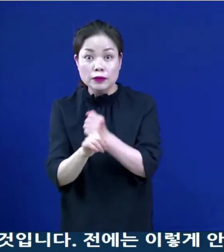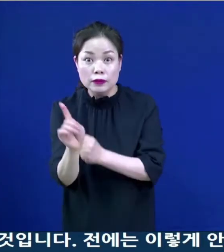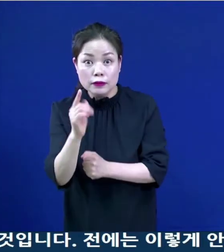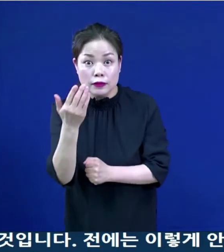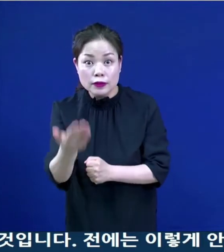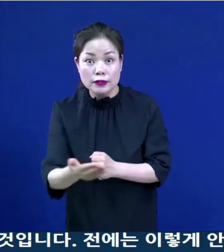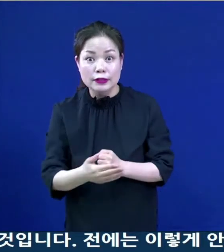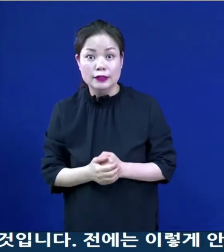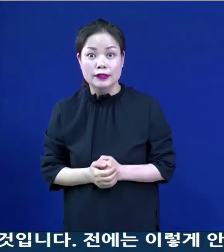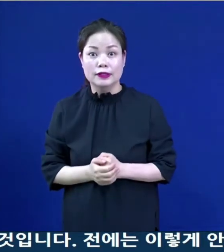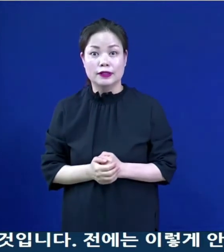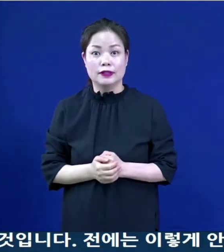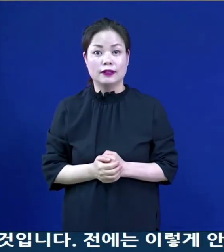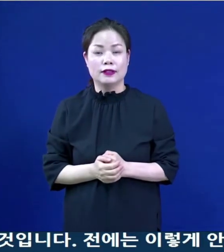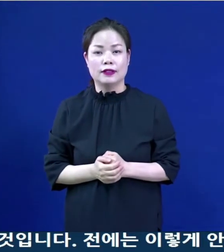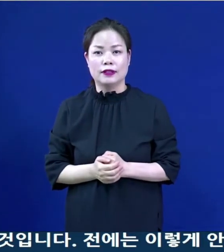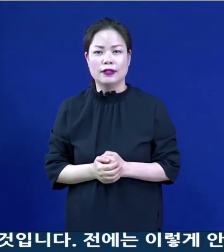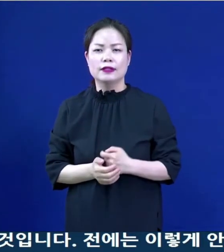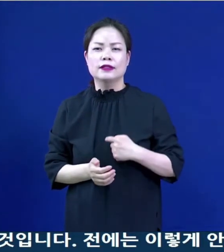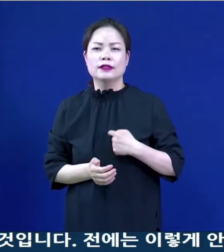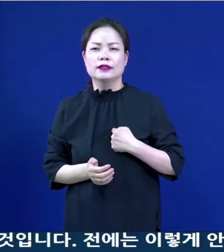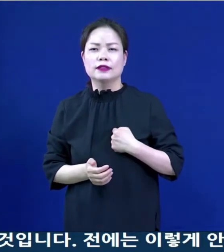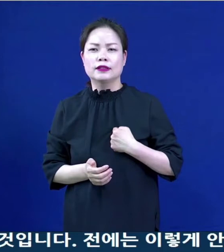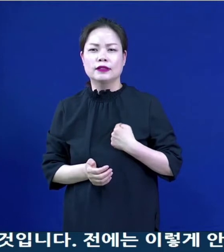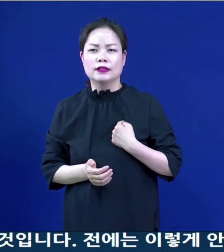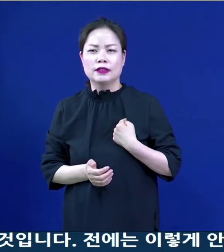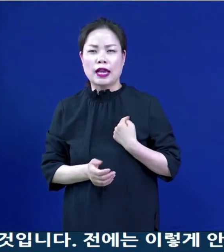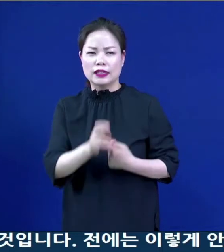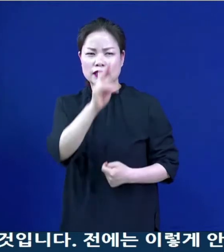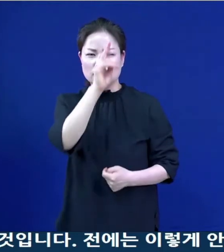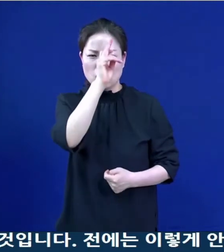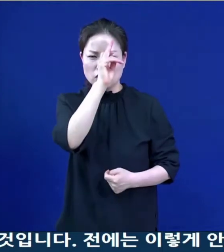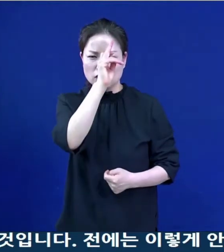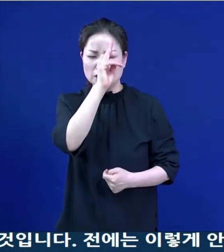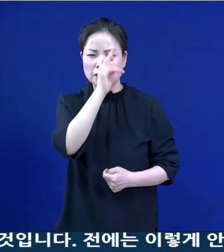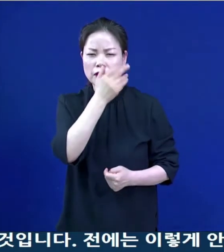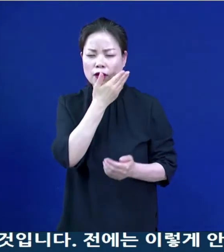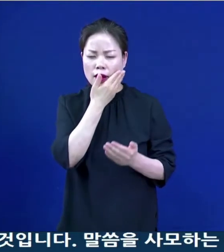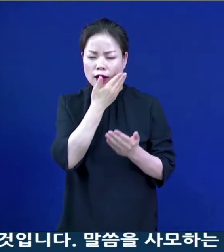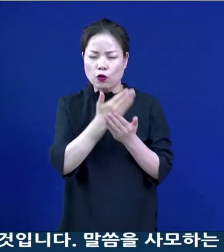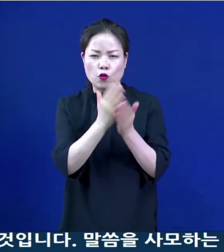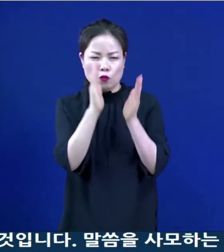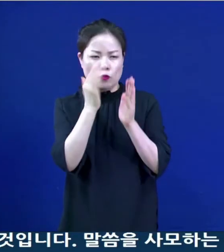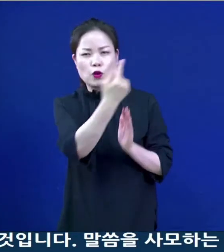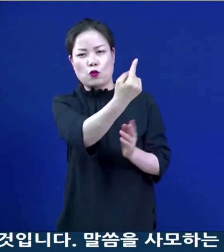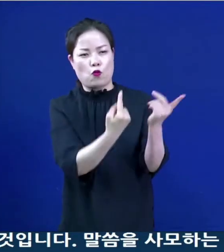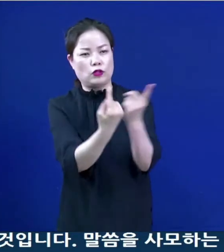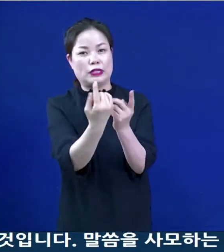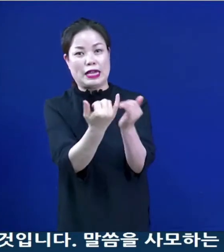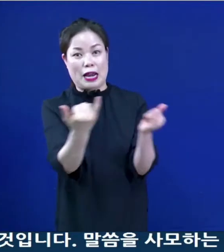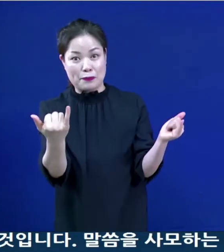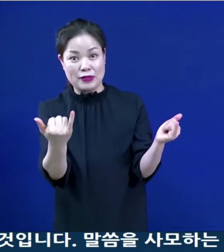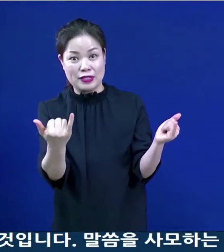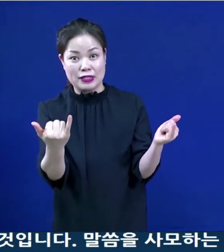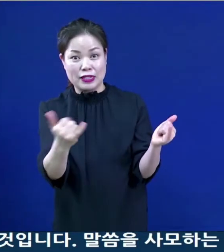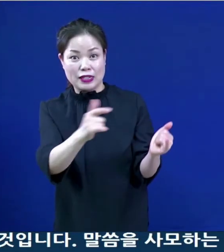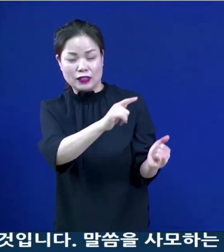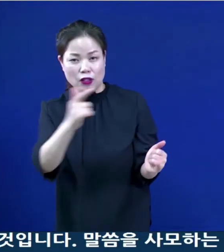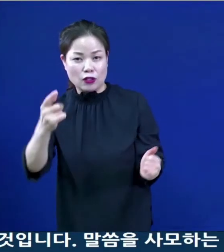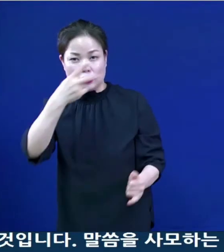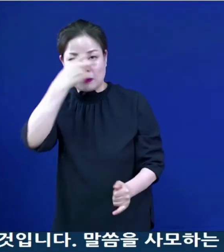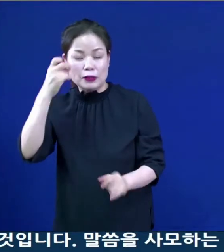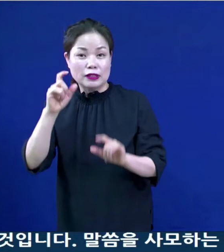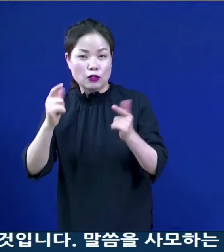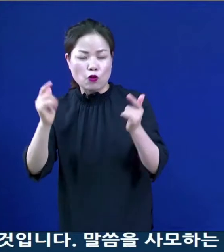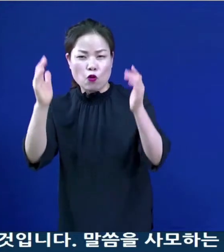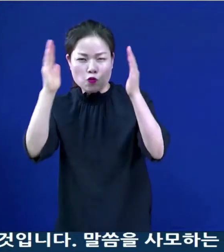말씀드린 대로 자기 점심시간 아끼면서 공부하러 온 사람들이에요. 저녁에 잠 안